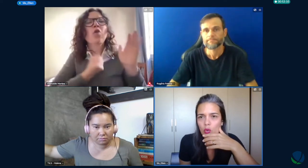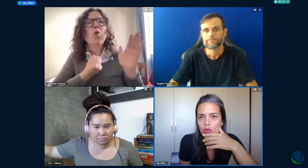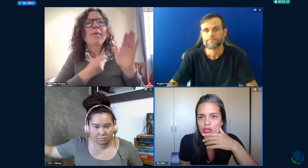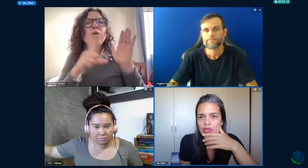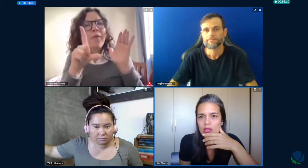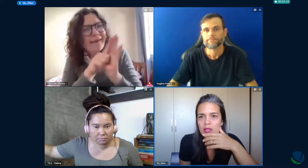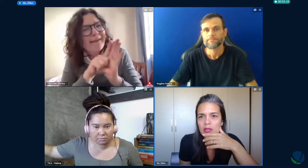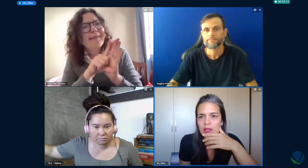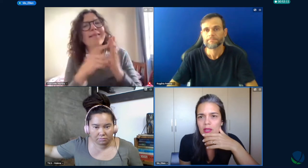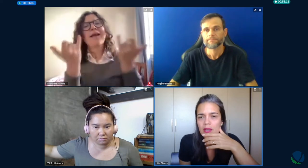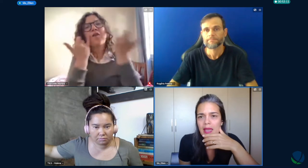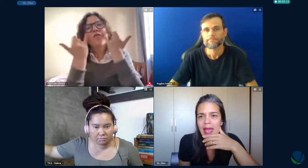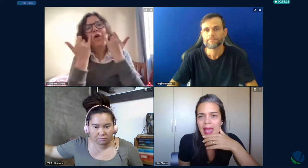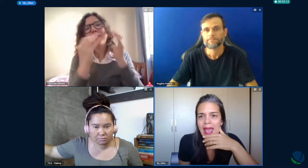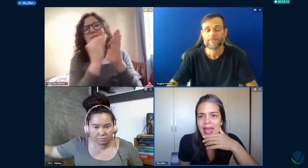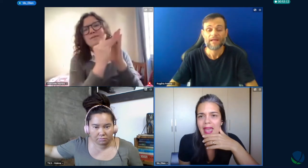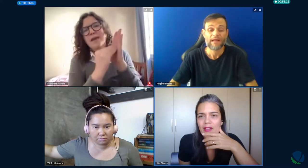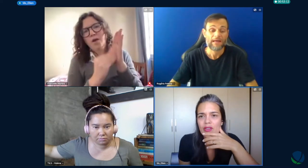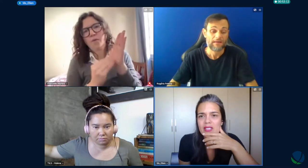de concursos.